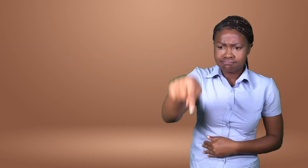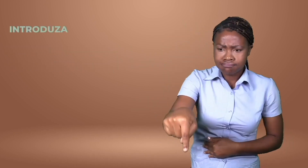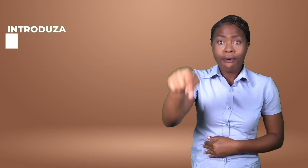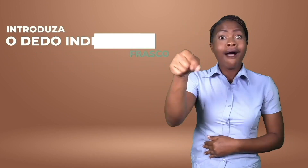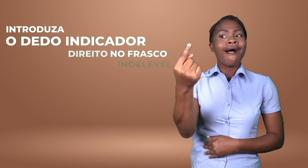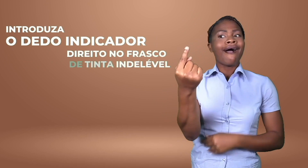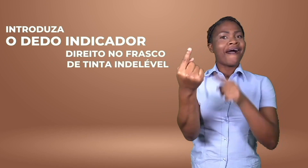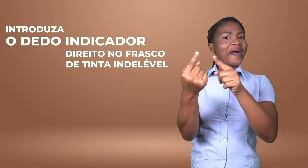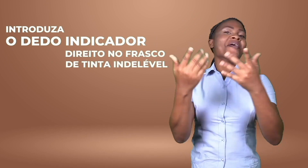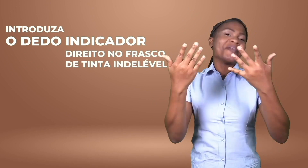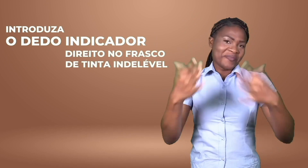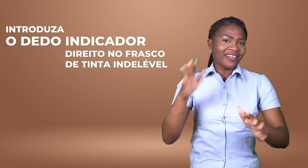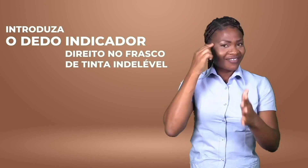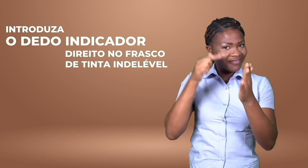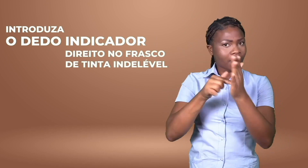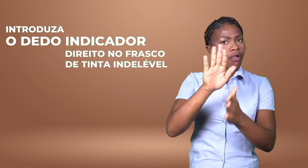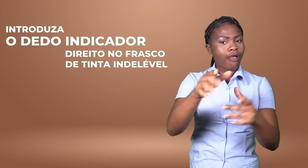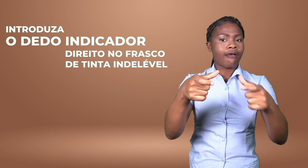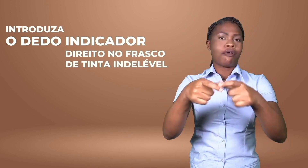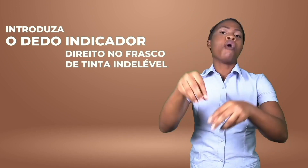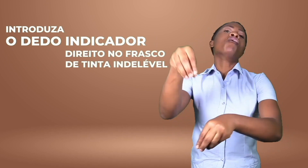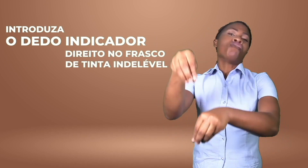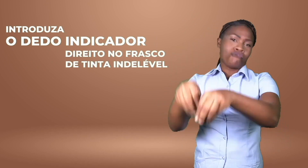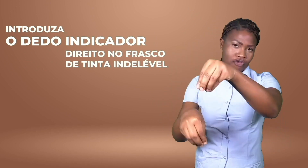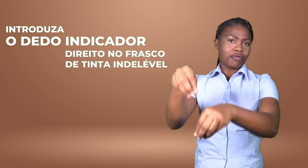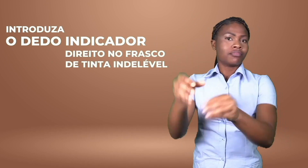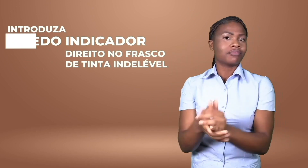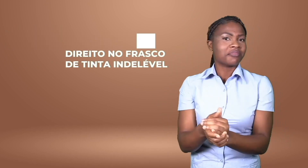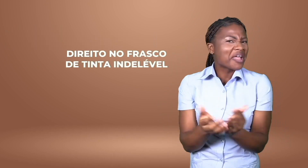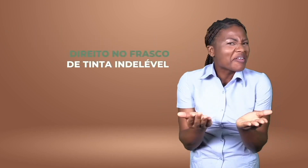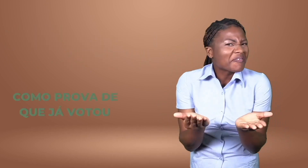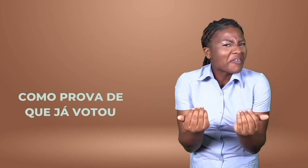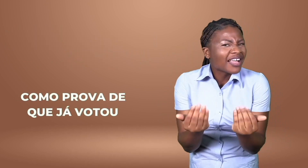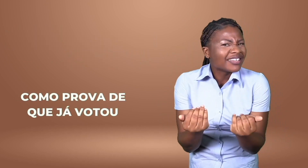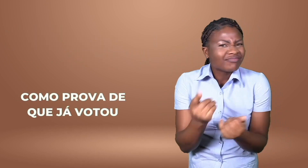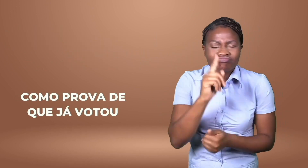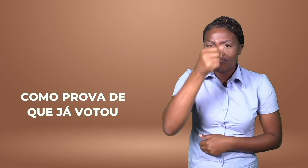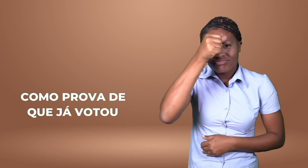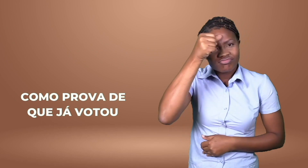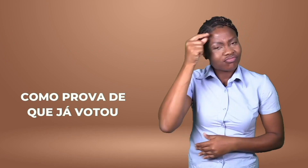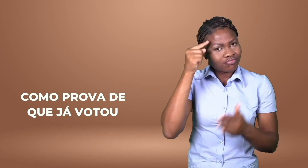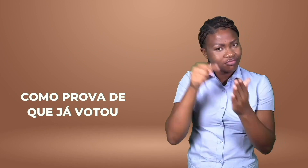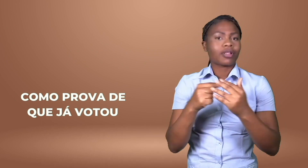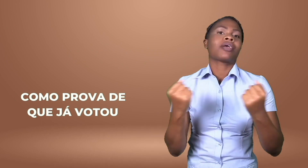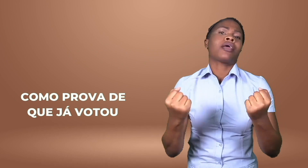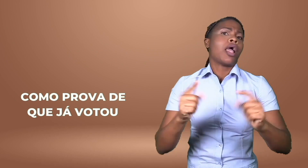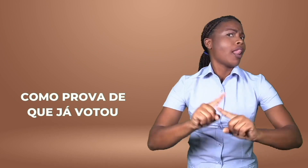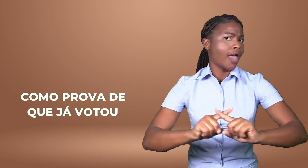dedo indicador direito no frasco de tinta em The Level como prova de que já votou e receba de volta o seu cartão de eleitor.